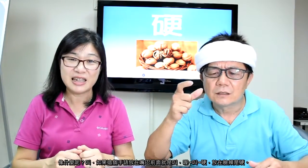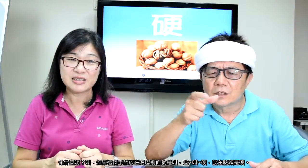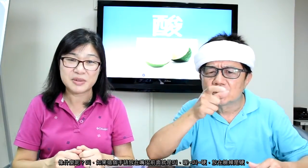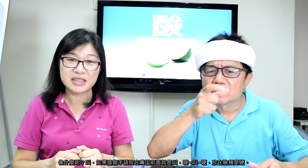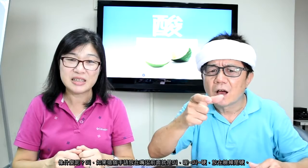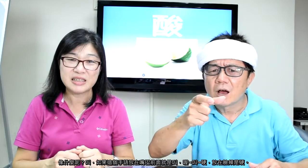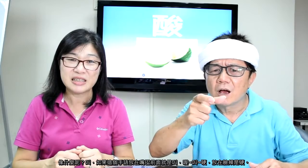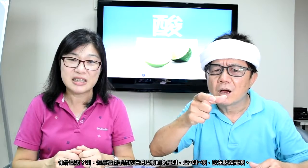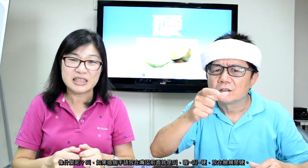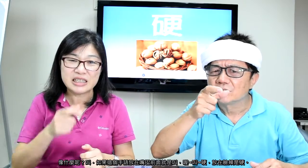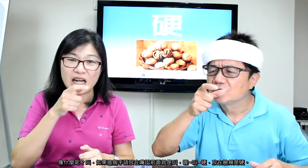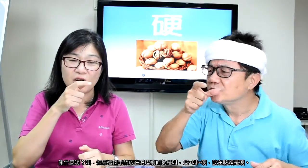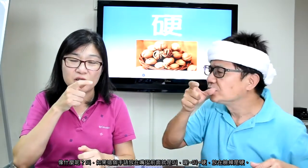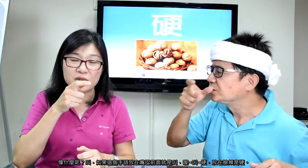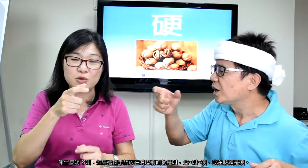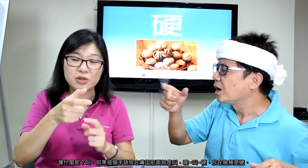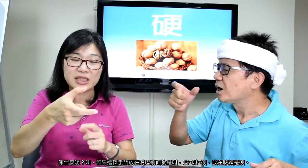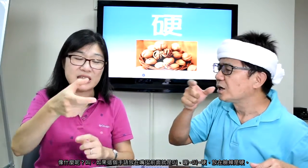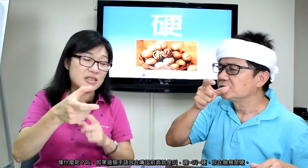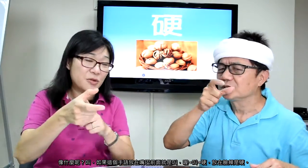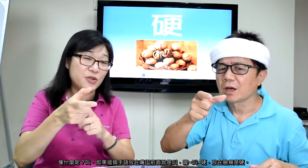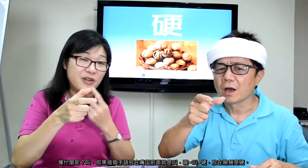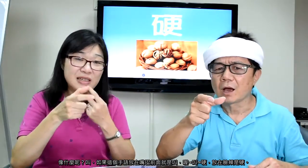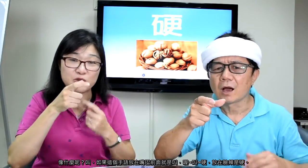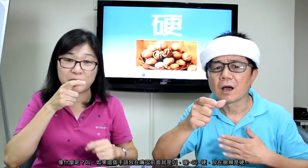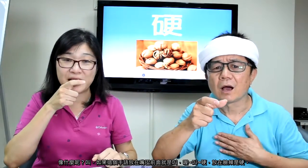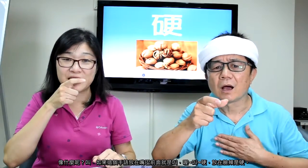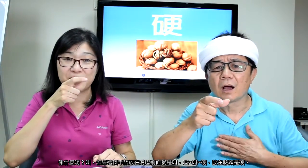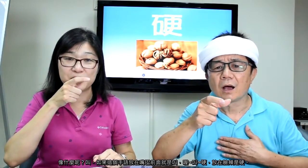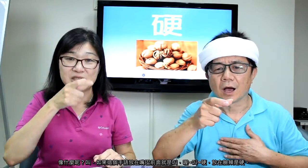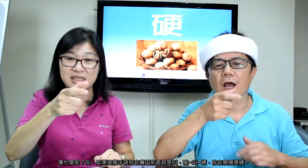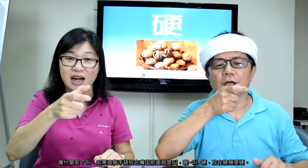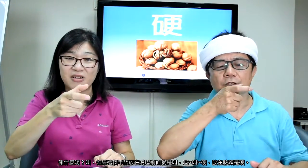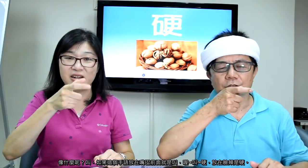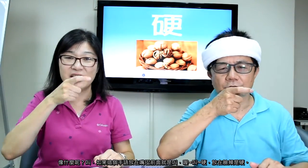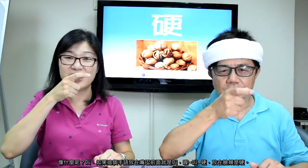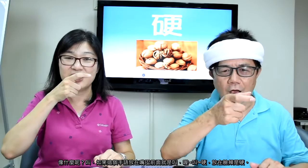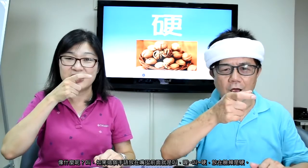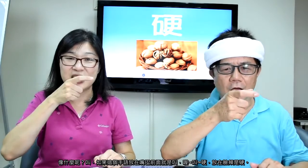像什么呢？叫，如果这个手语放在嘴巴前面就是叫，